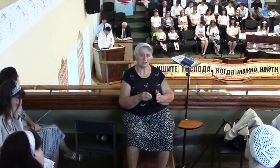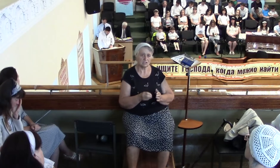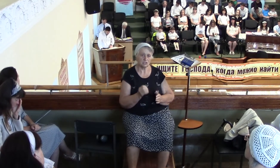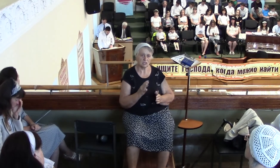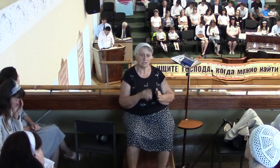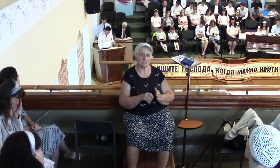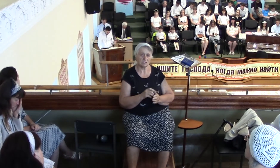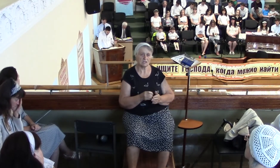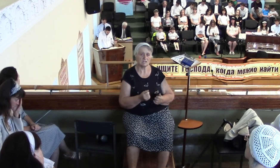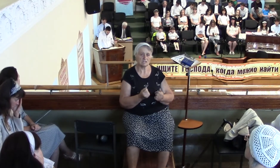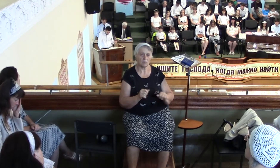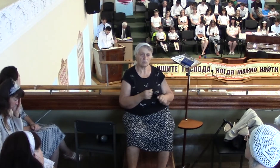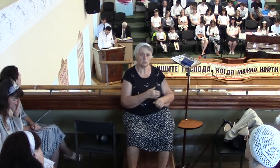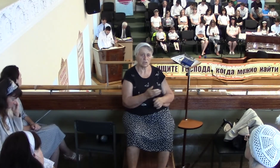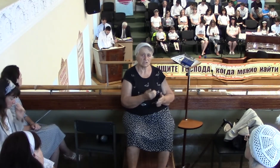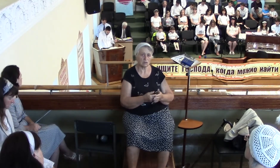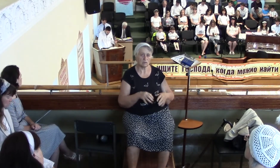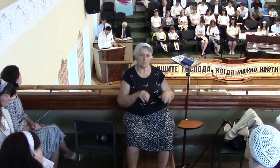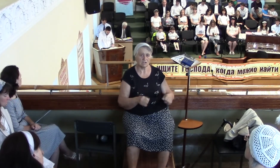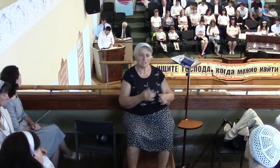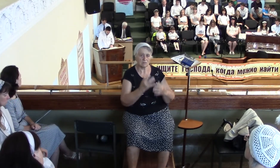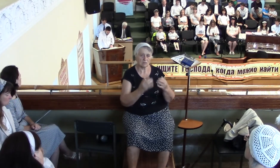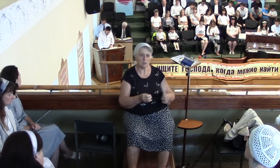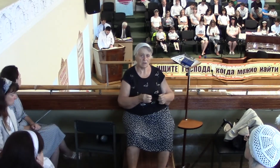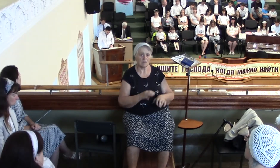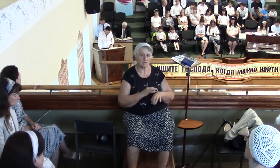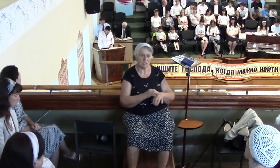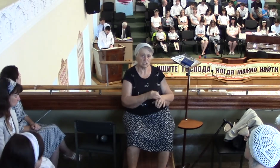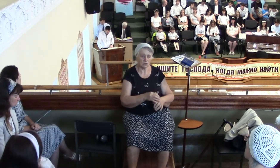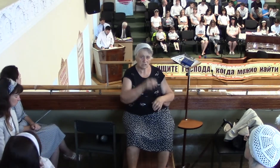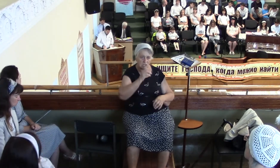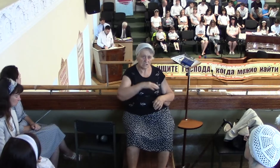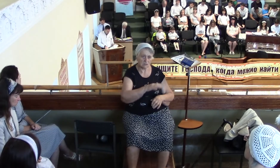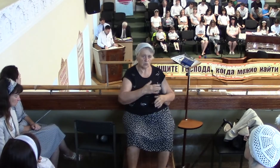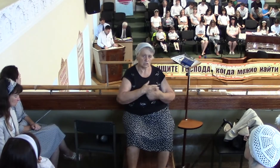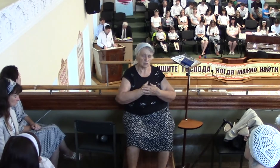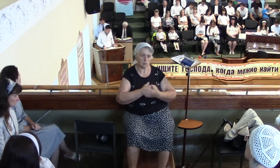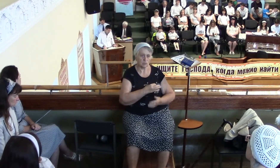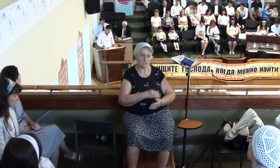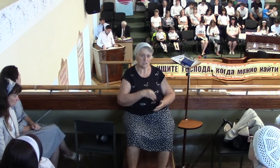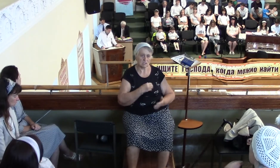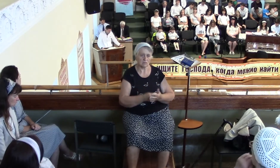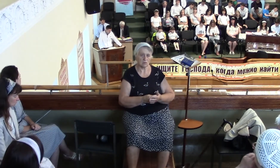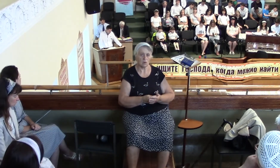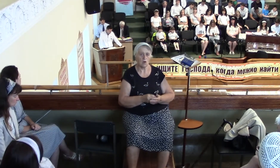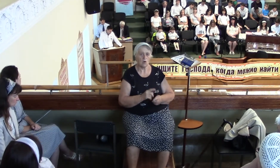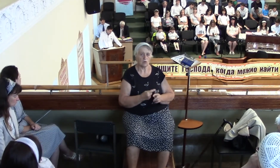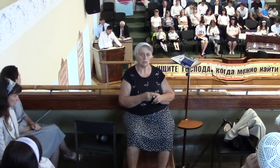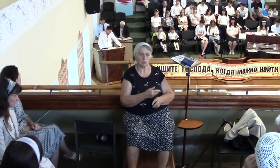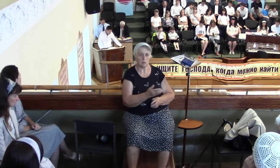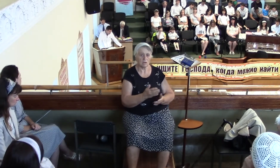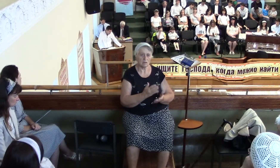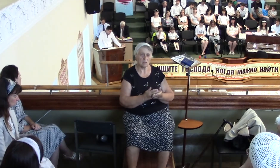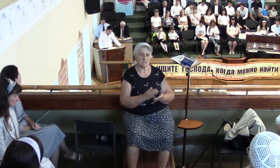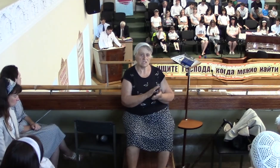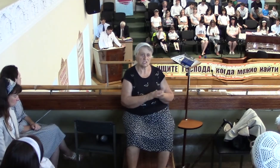14 стихи. «Избавившего нас от власти тьмы и ведшего в царство возлюбленного Сына Своего, в котором мы